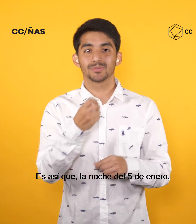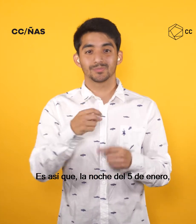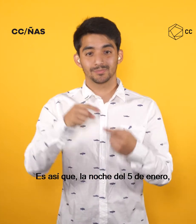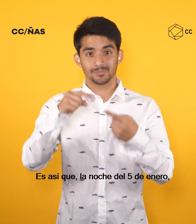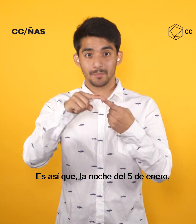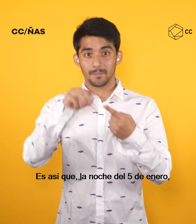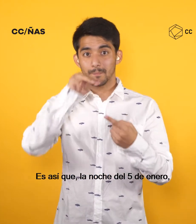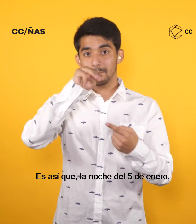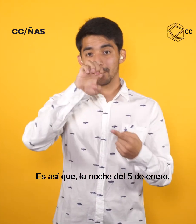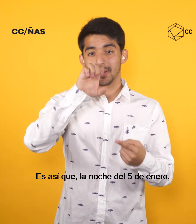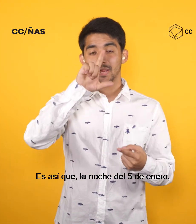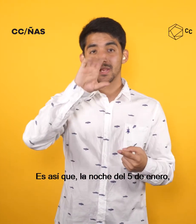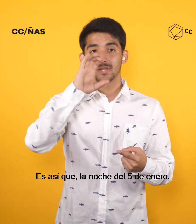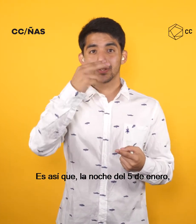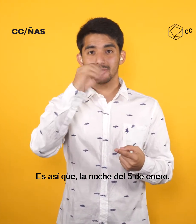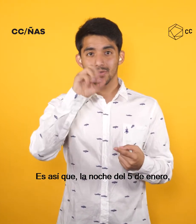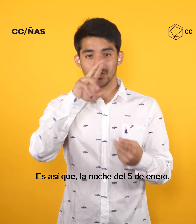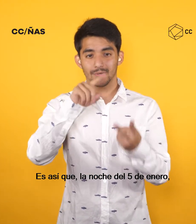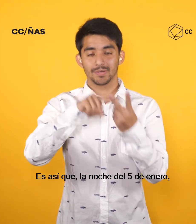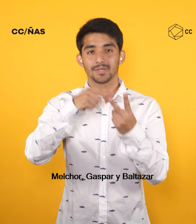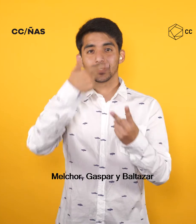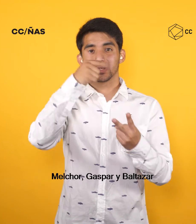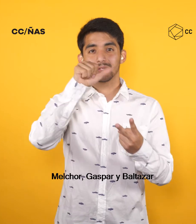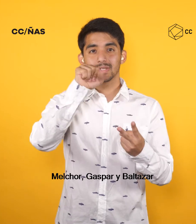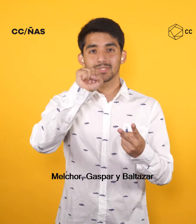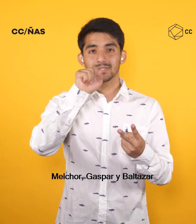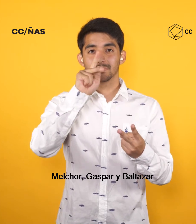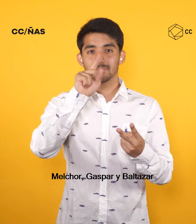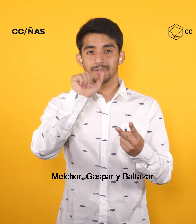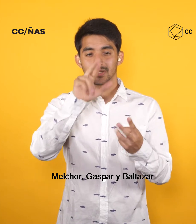Es así que la noche del 5 de enero, Melchor, Gaspar y Baltasar